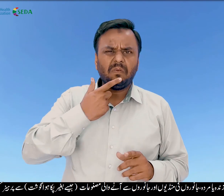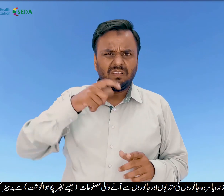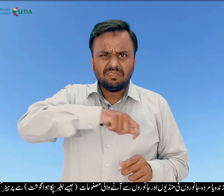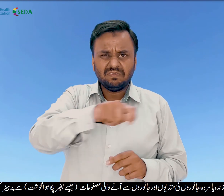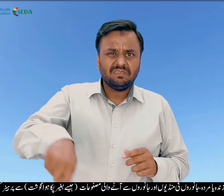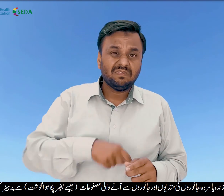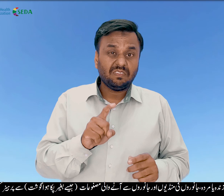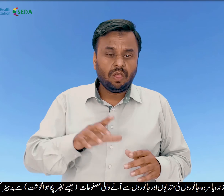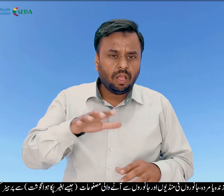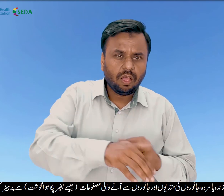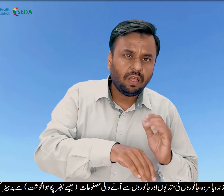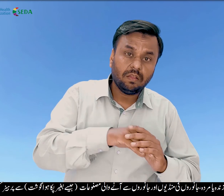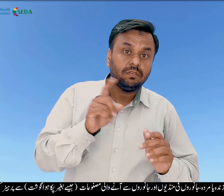ہوا گوشت سے پرہیز کریں۔